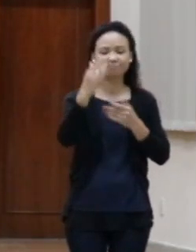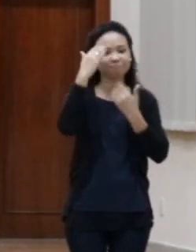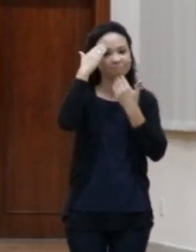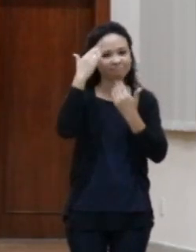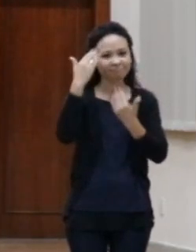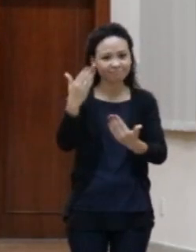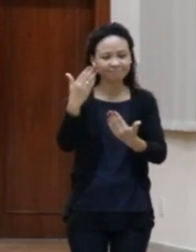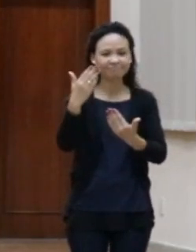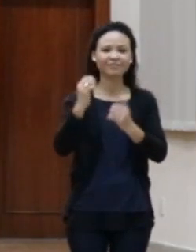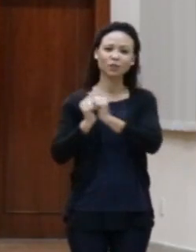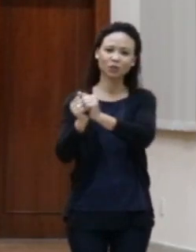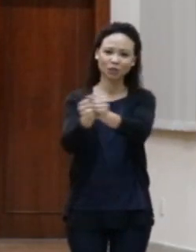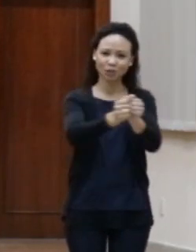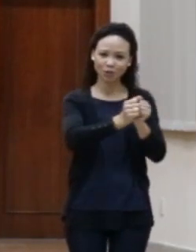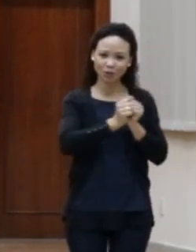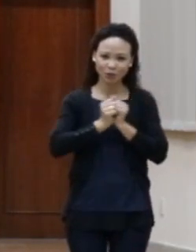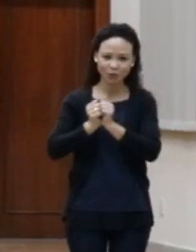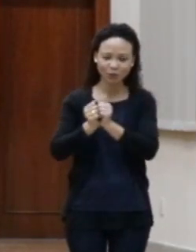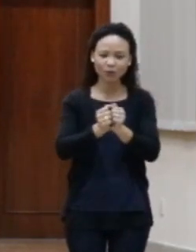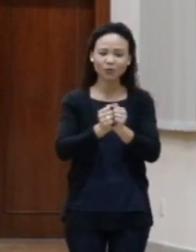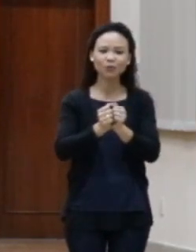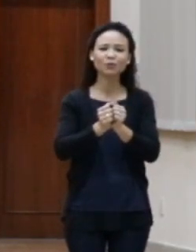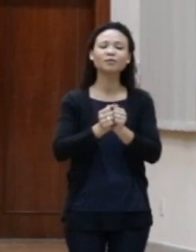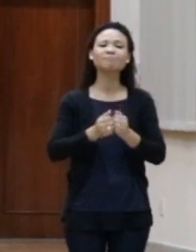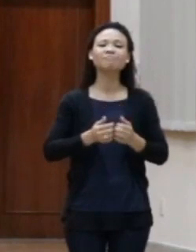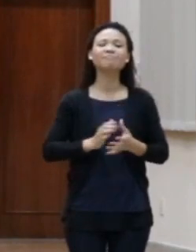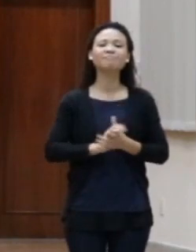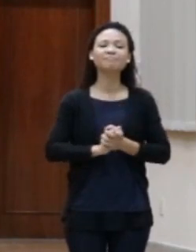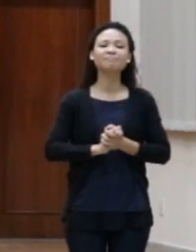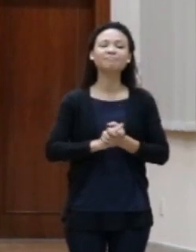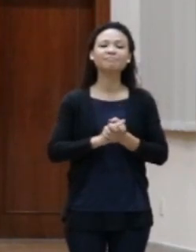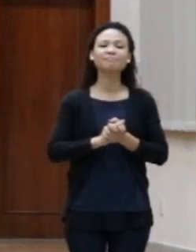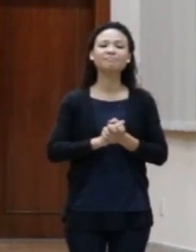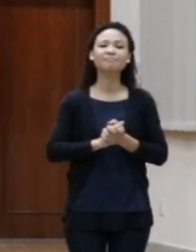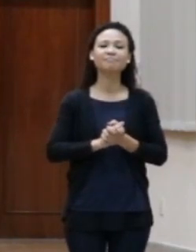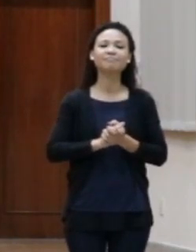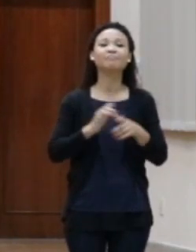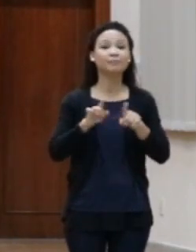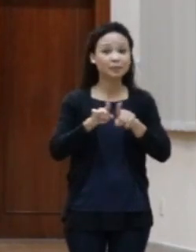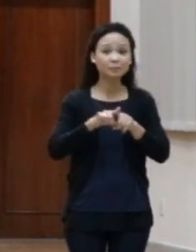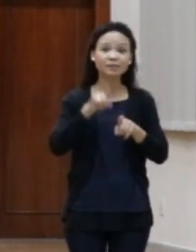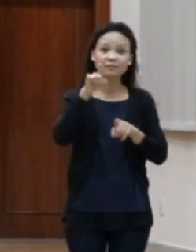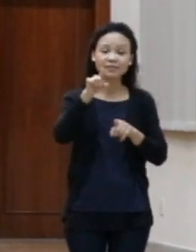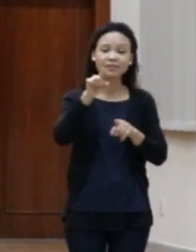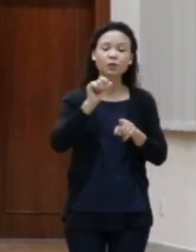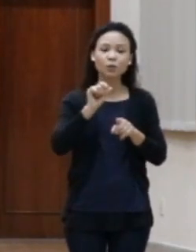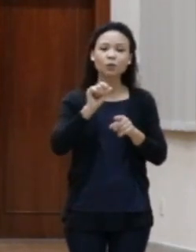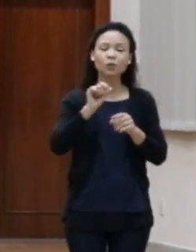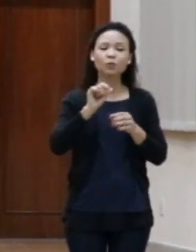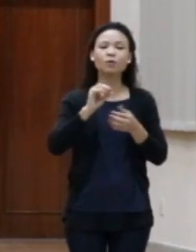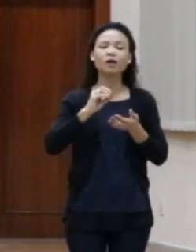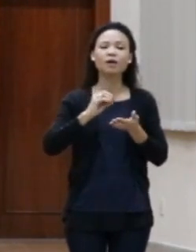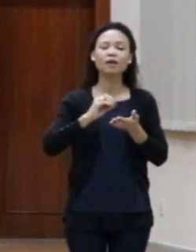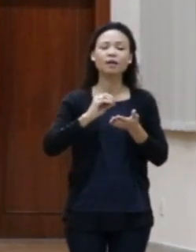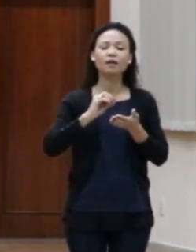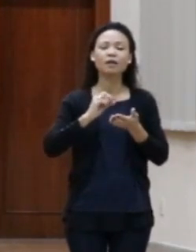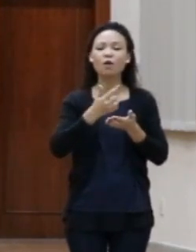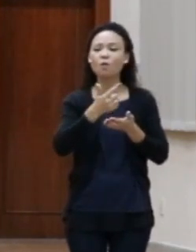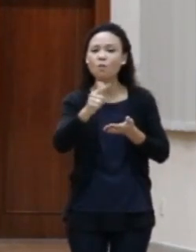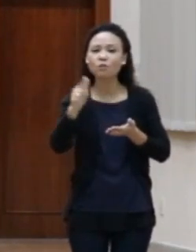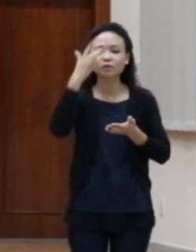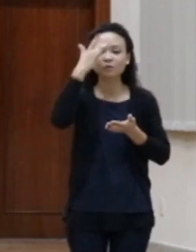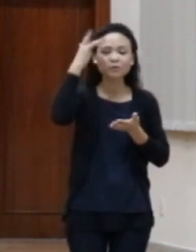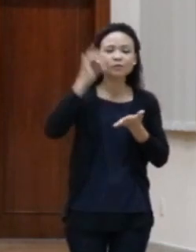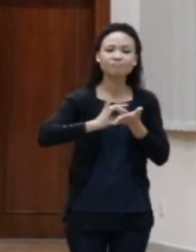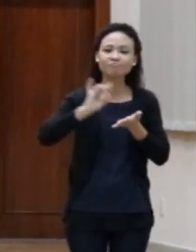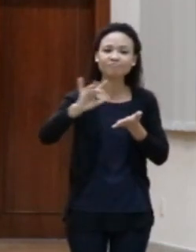junto conosco. Desde já esteja mandando o link desse culto para alguém que você conheça, para que esteja aqui junto conosco,